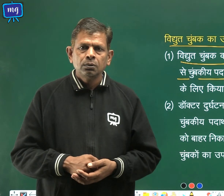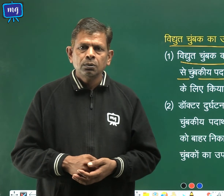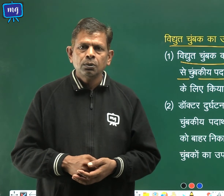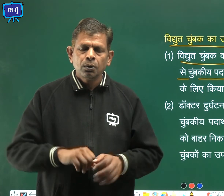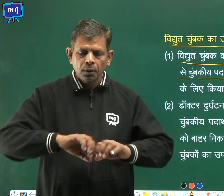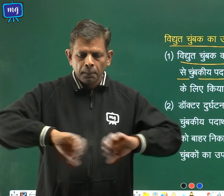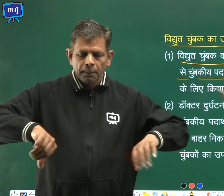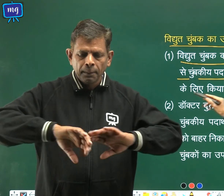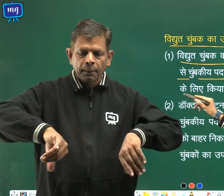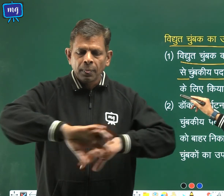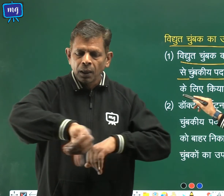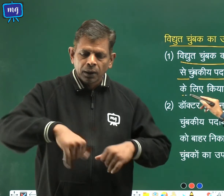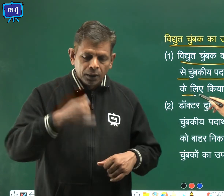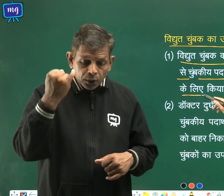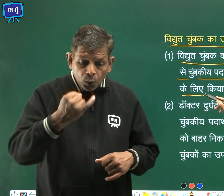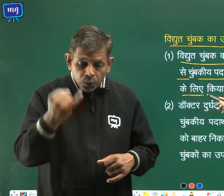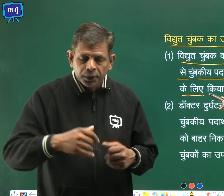पृथक करने के लिए